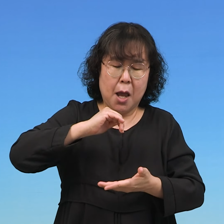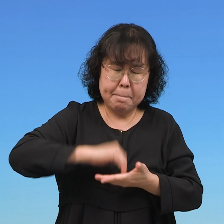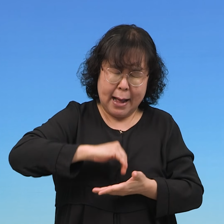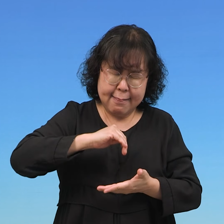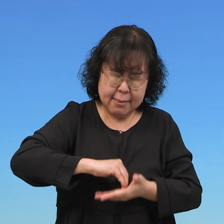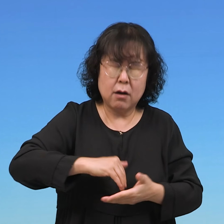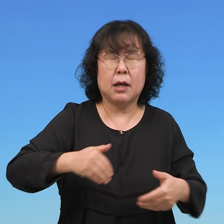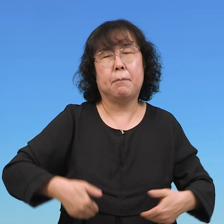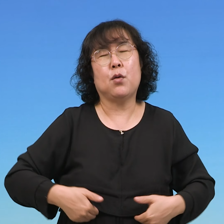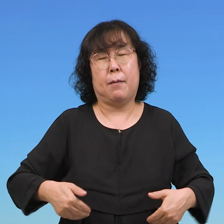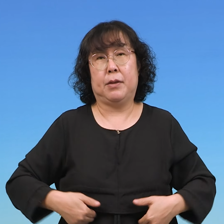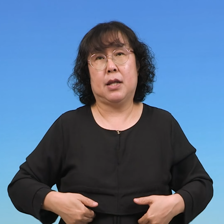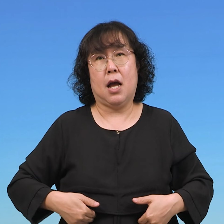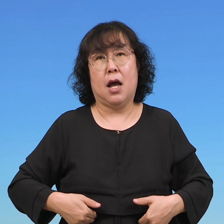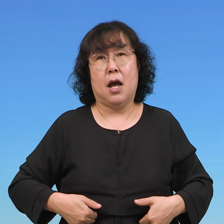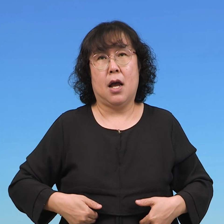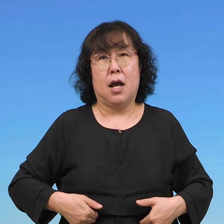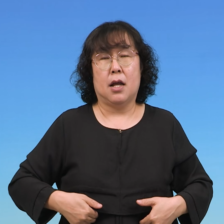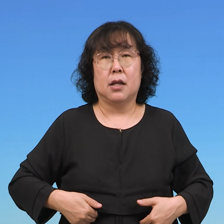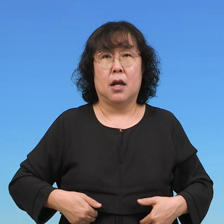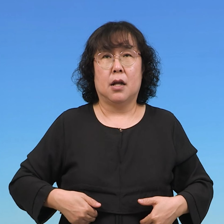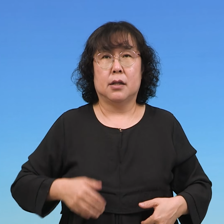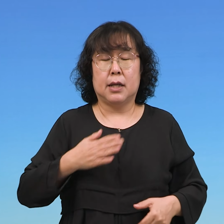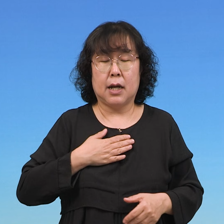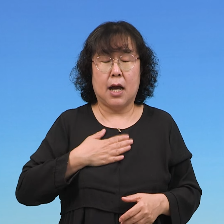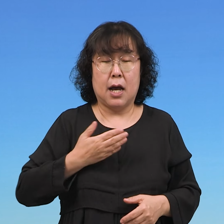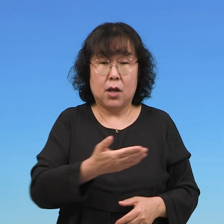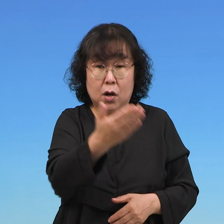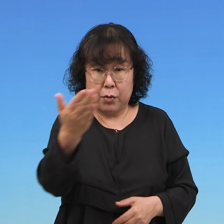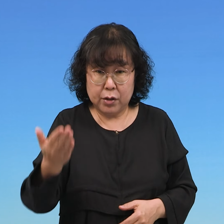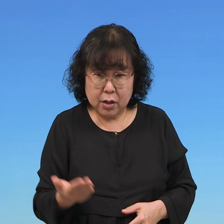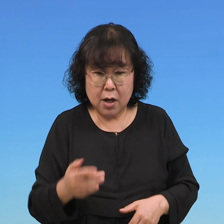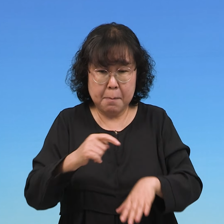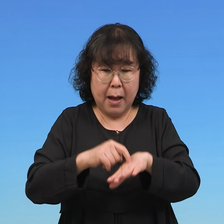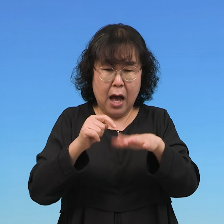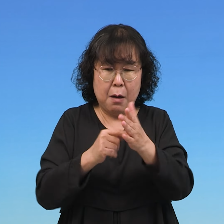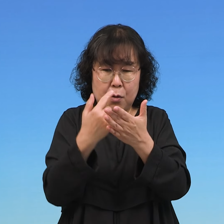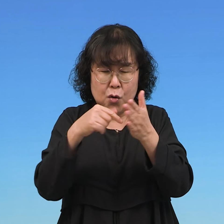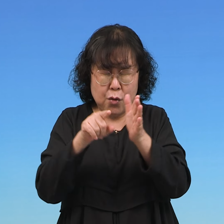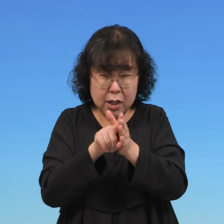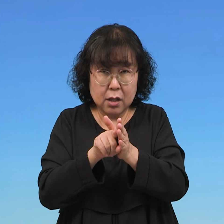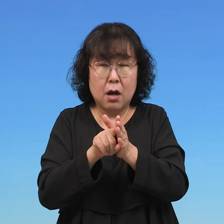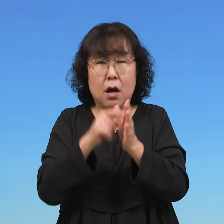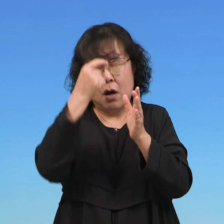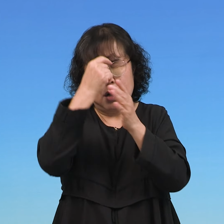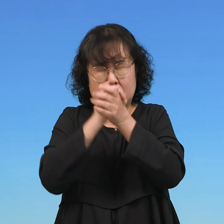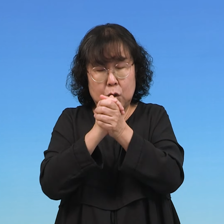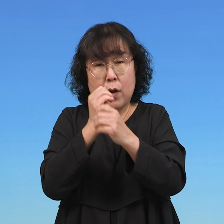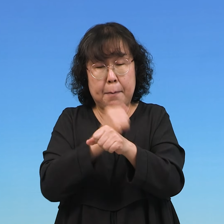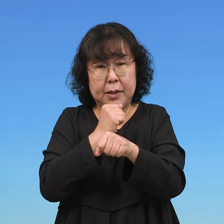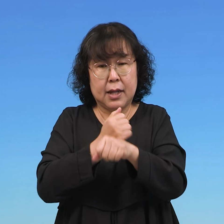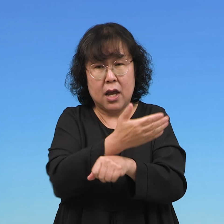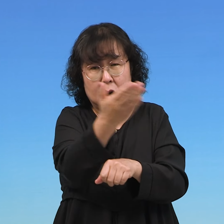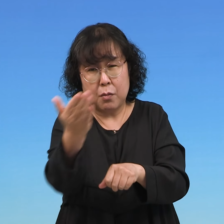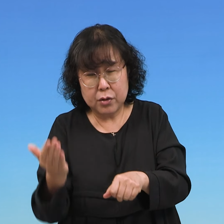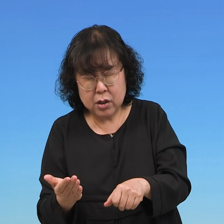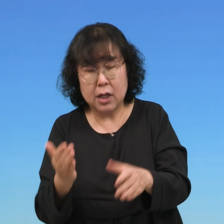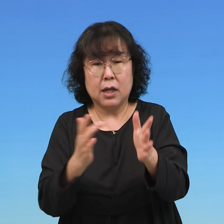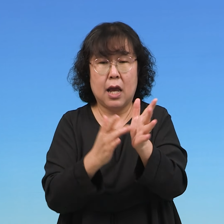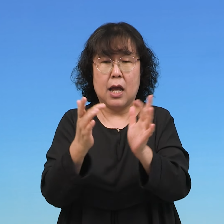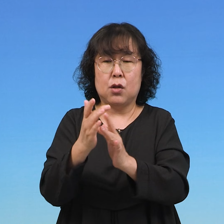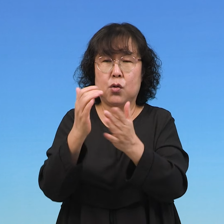교회 처음 오시는 분 초대하고 마음을 다해서 진짜 기도합니다. 저는 여러분들 예수 믿었으면